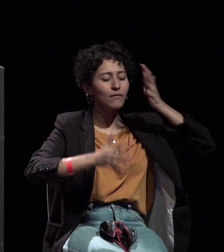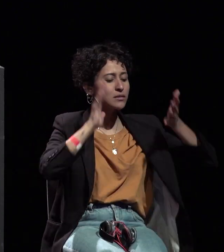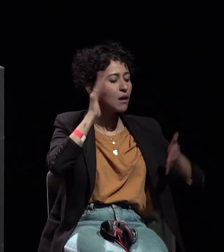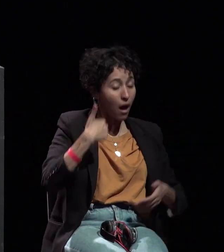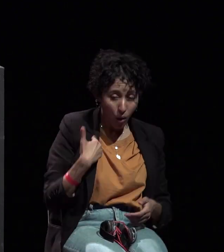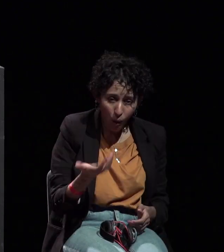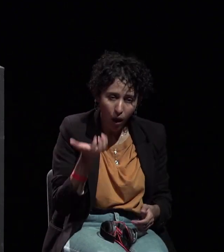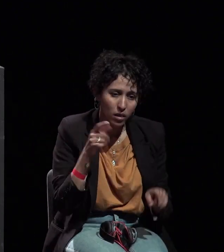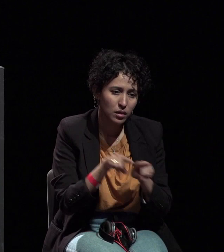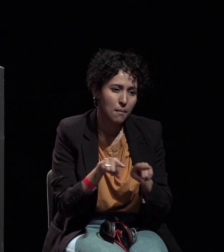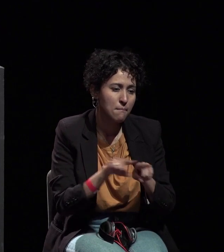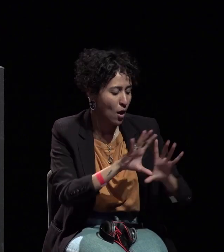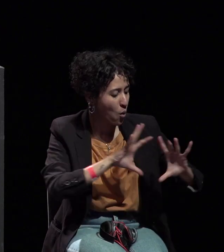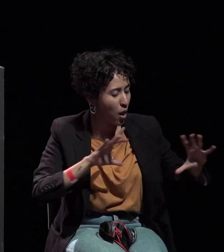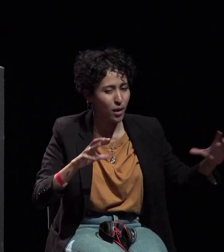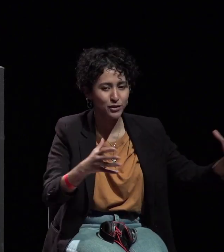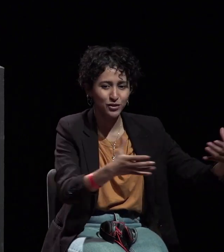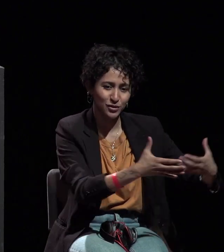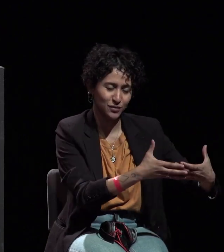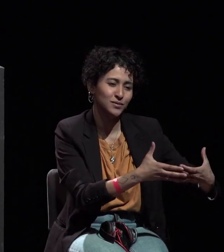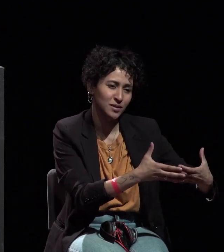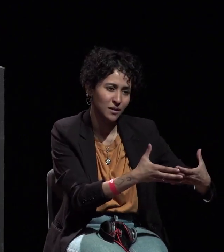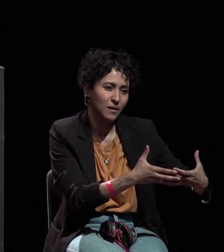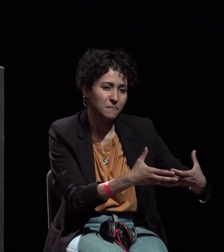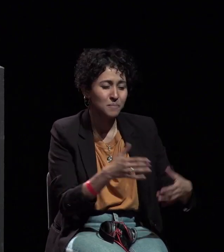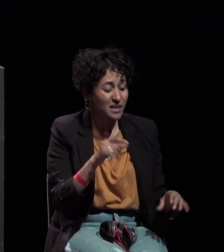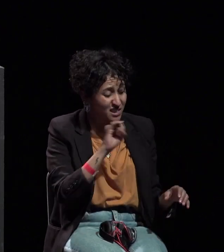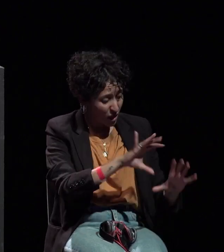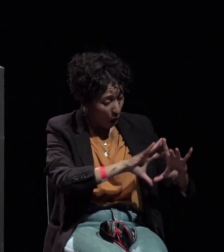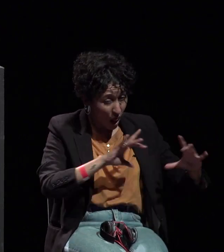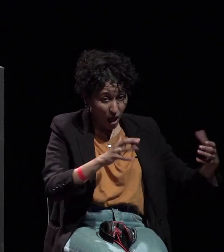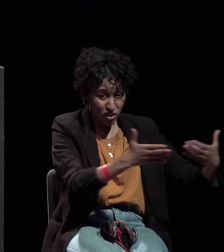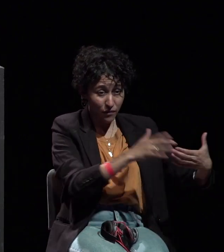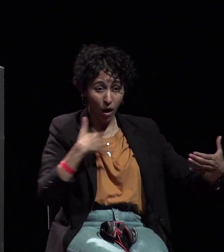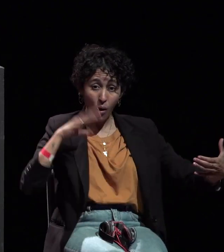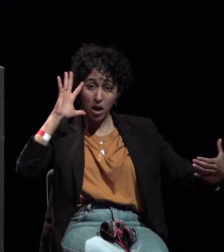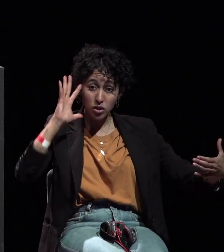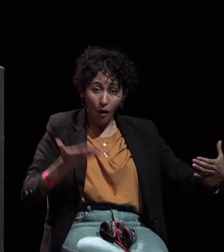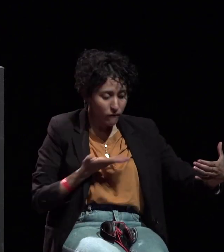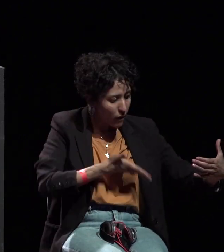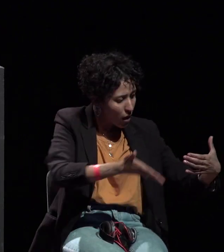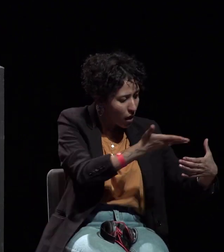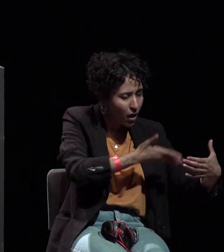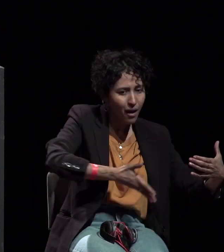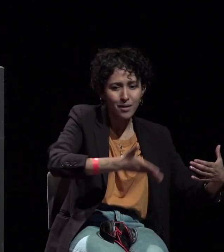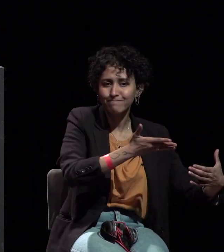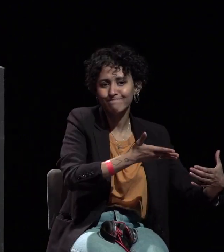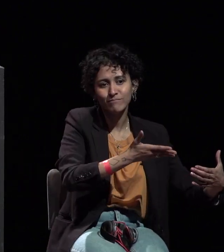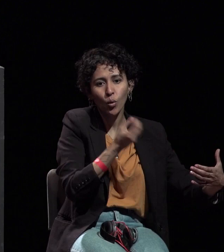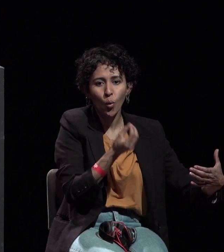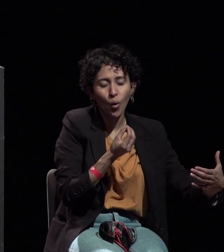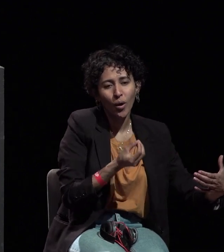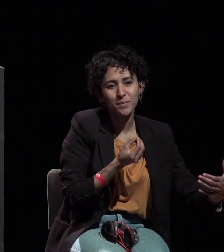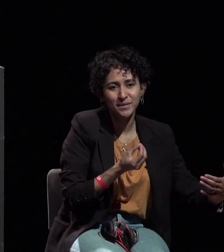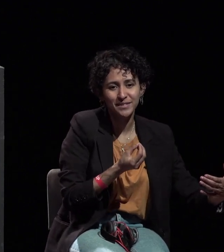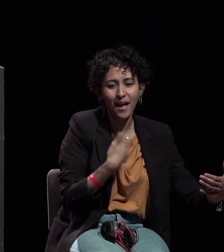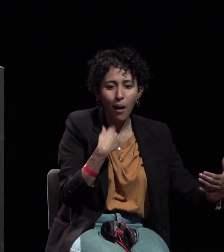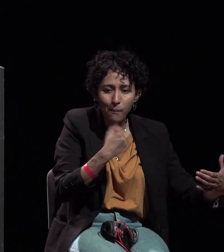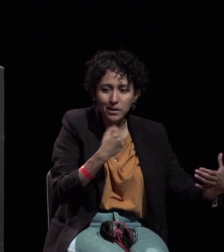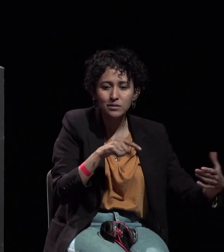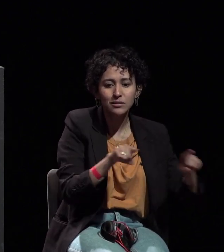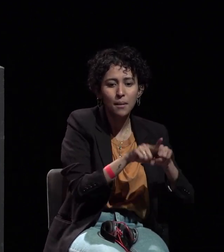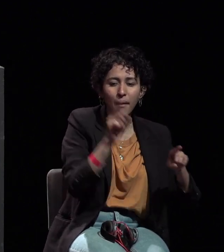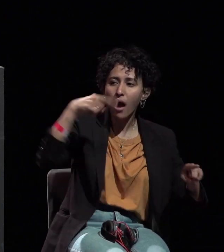gente só define os destinos de uma coletividade quando você é reconhecida como igual.